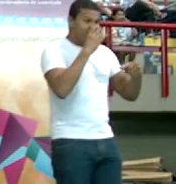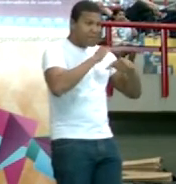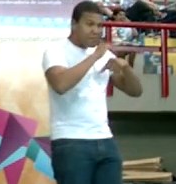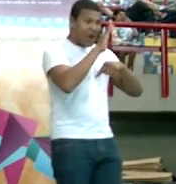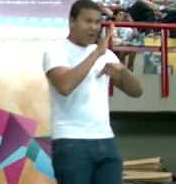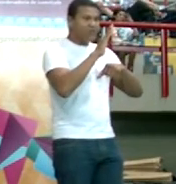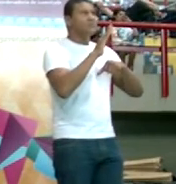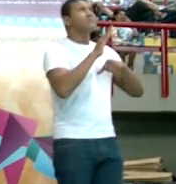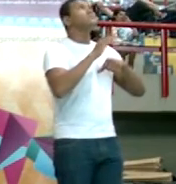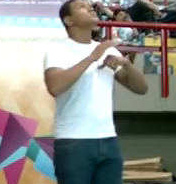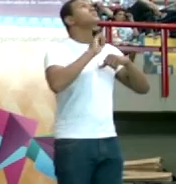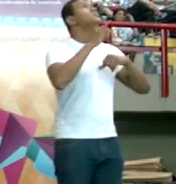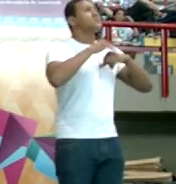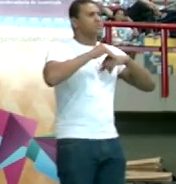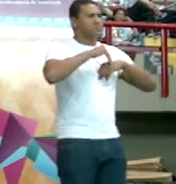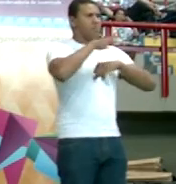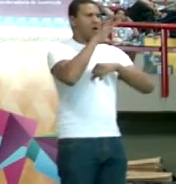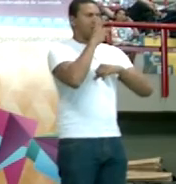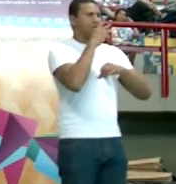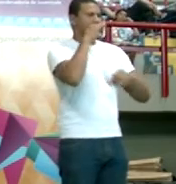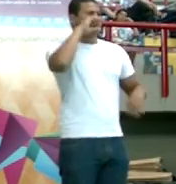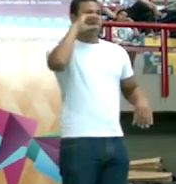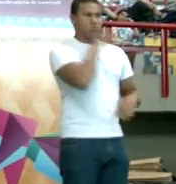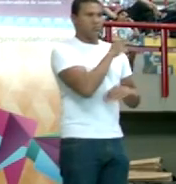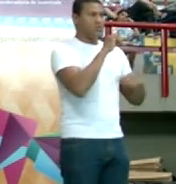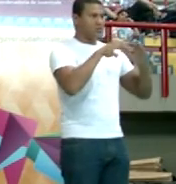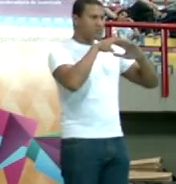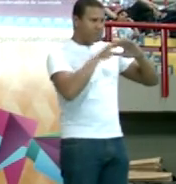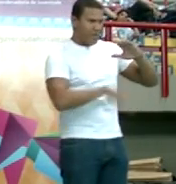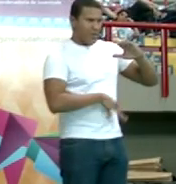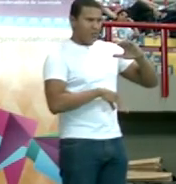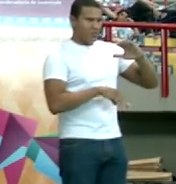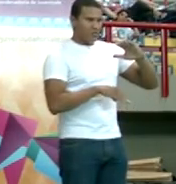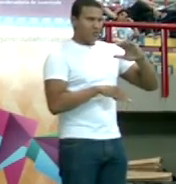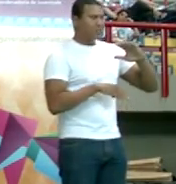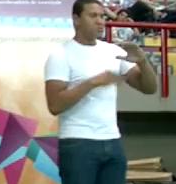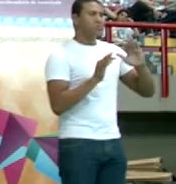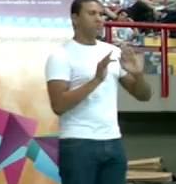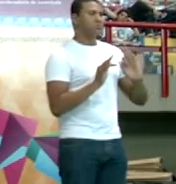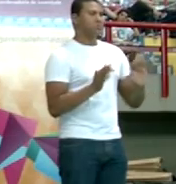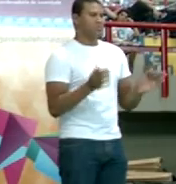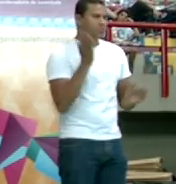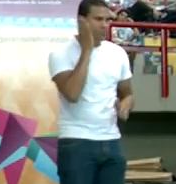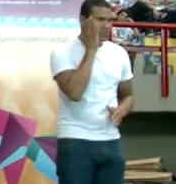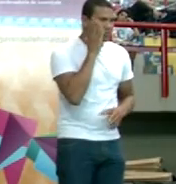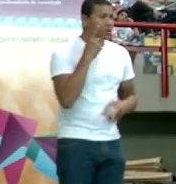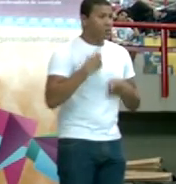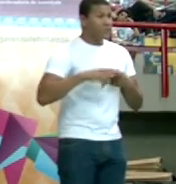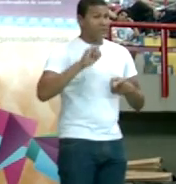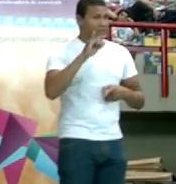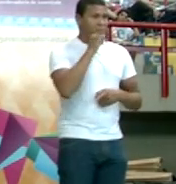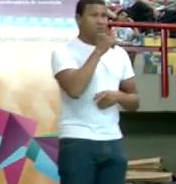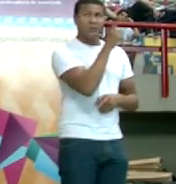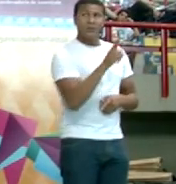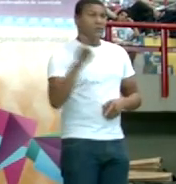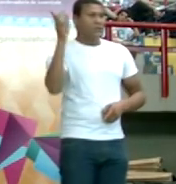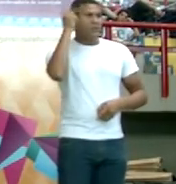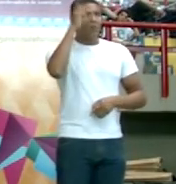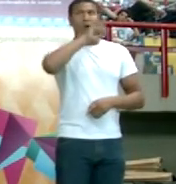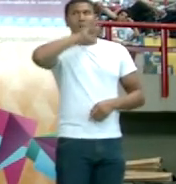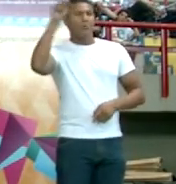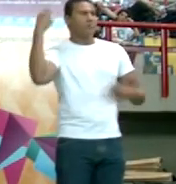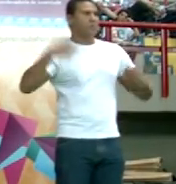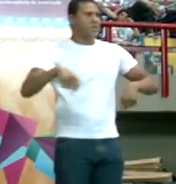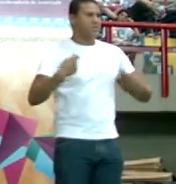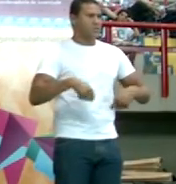temos cuidado. Porque se a gente receber uma coisa de São Paulo, tem que ter o transformador, é ou não é? Agora eles